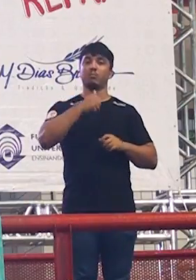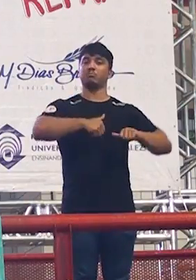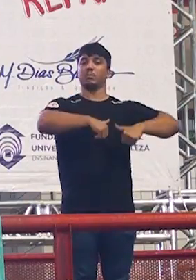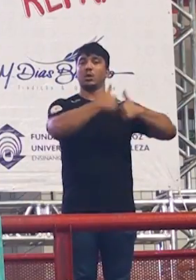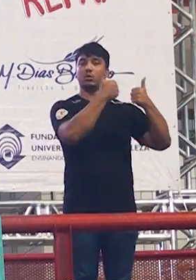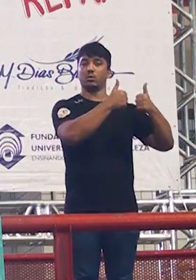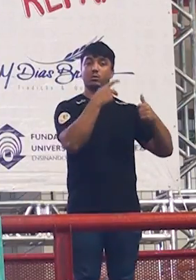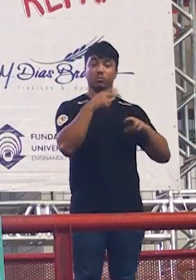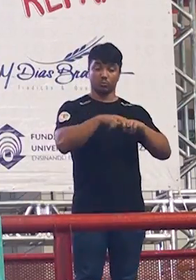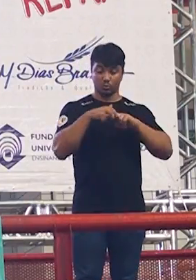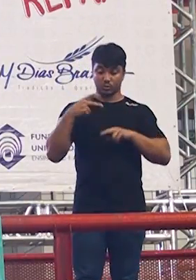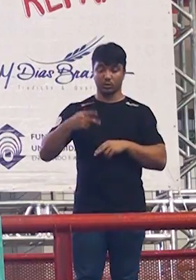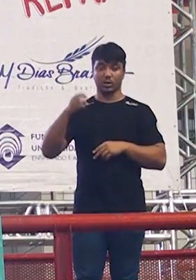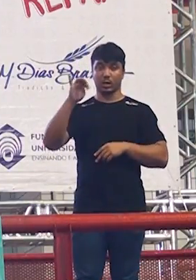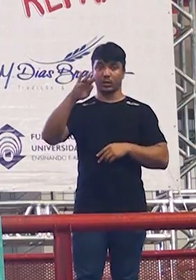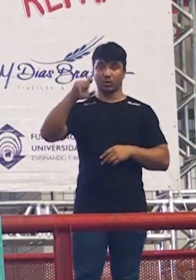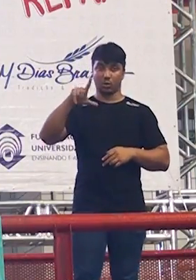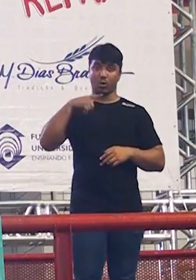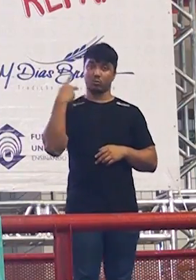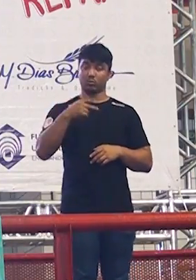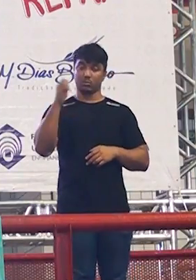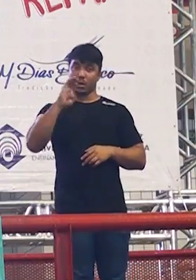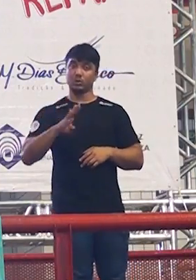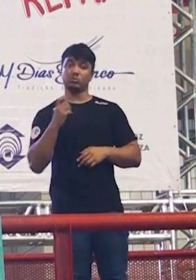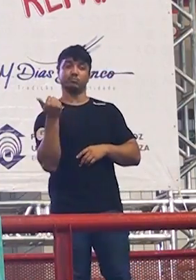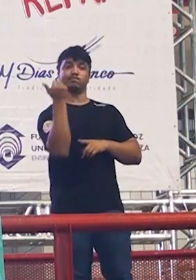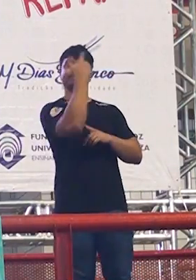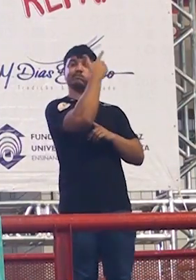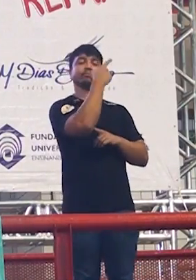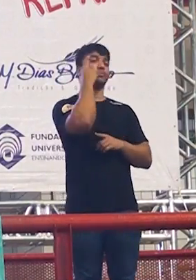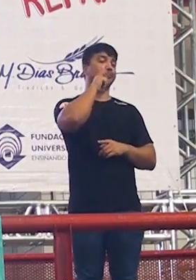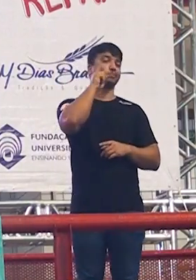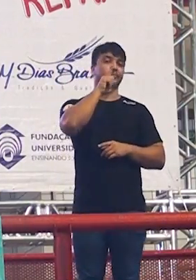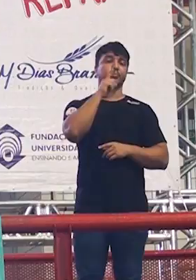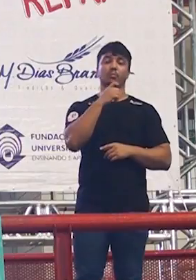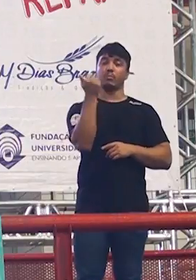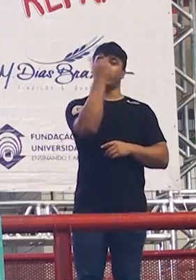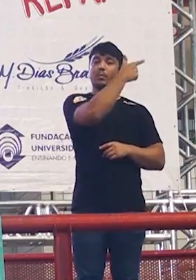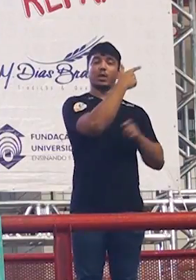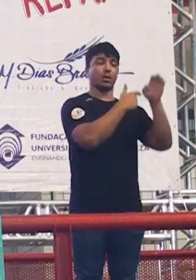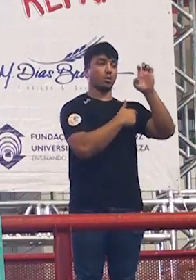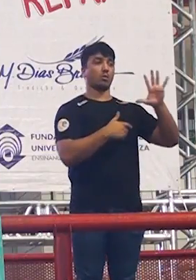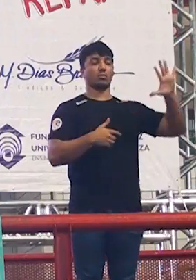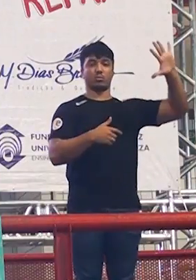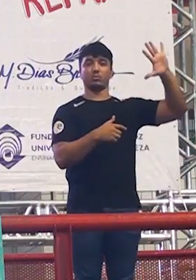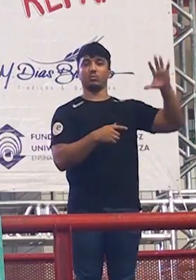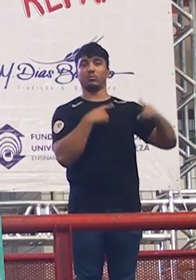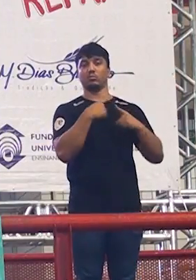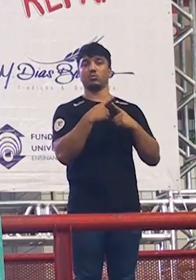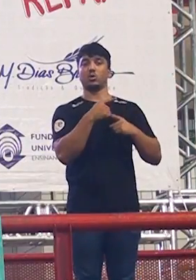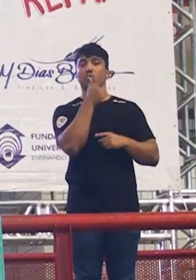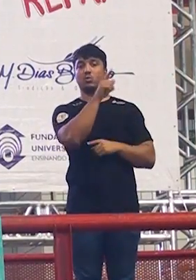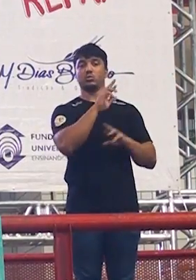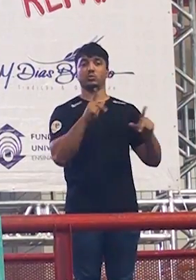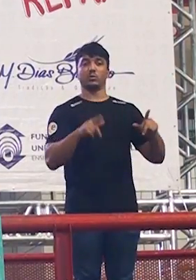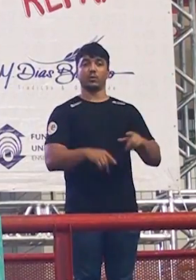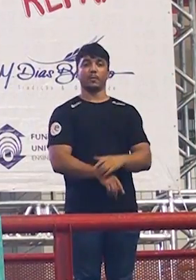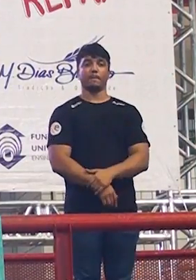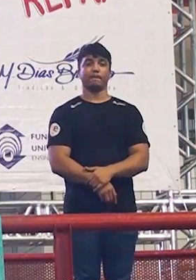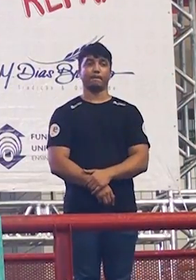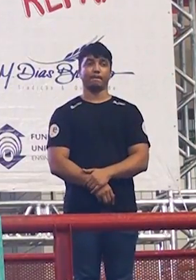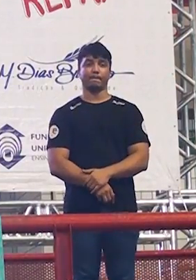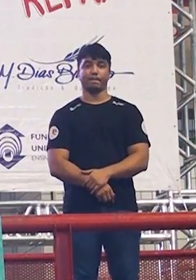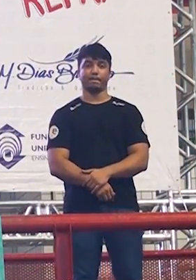isso o etanol brasileiro é melhor do que o etanol americano e é melhor do que o etanol europeu, porque eles usam outras fontes.